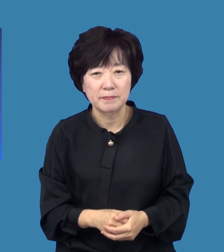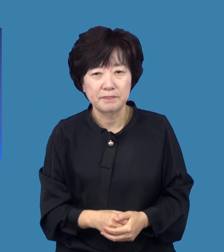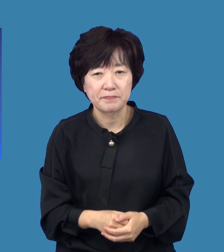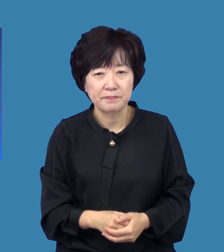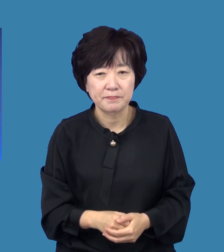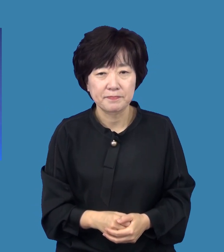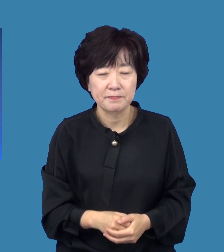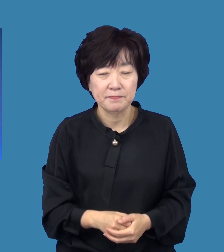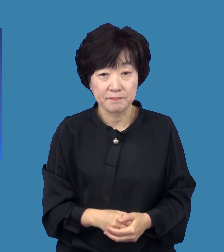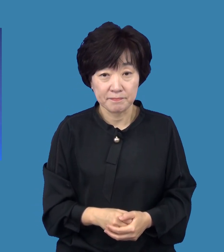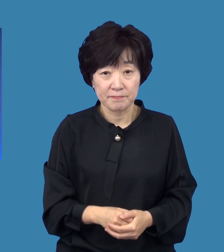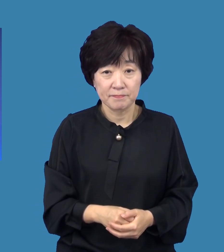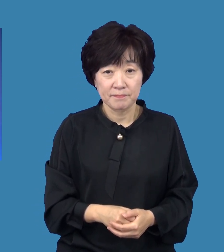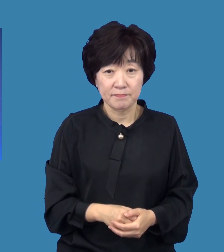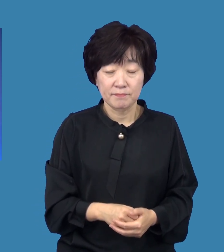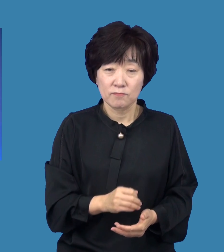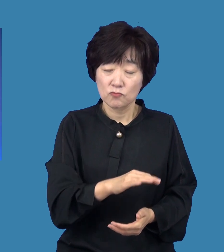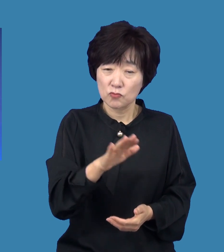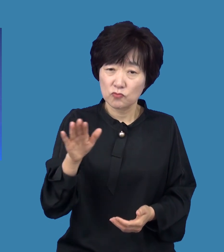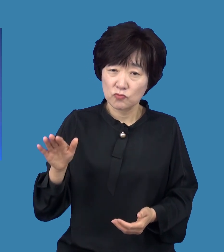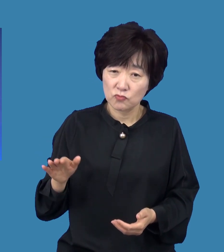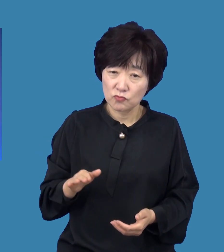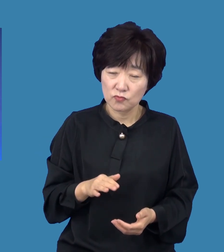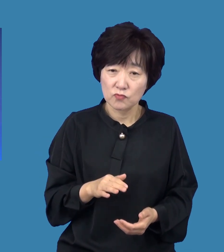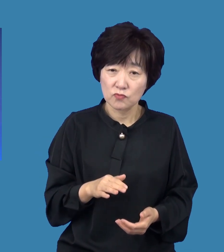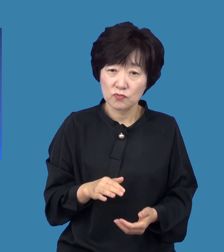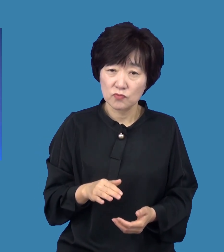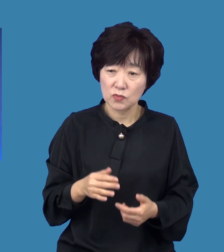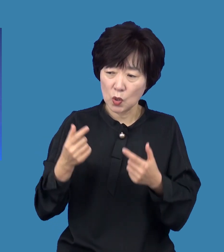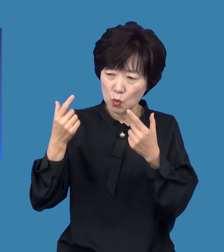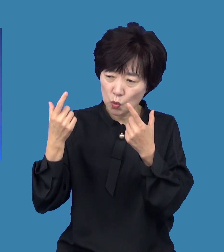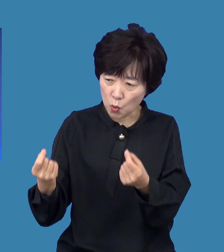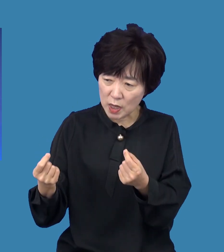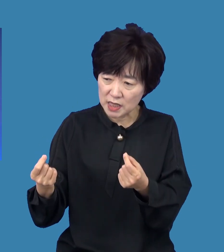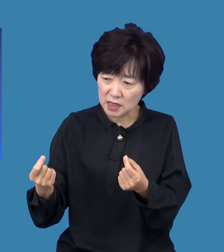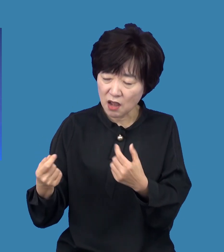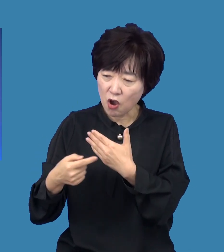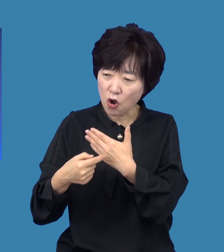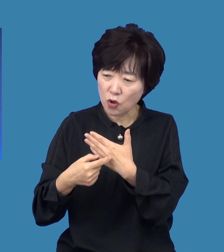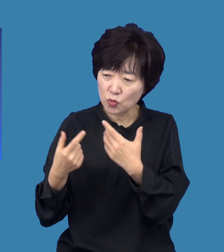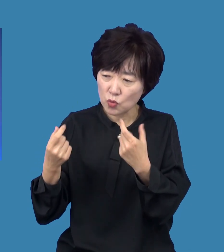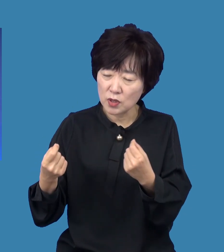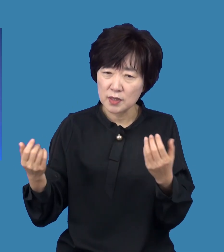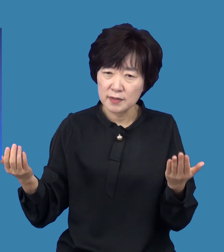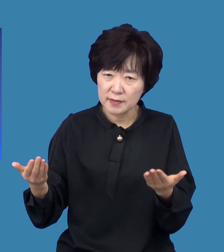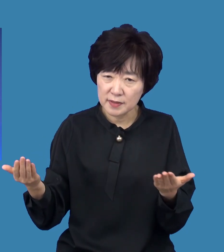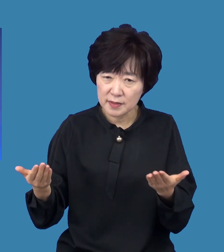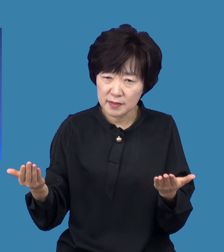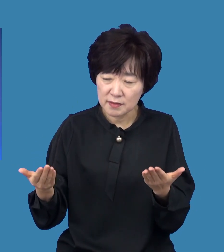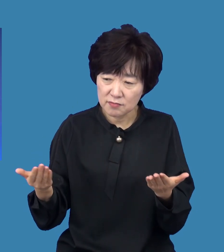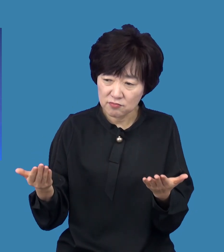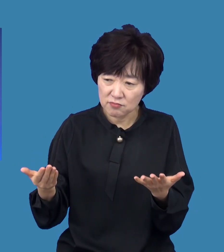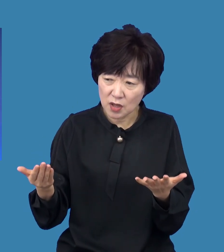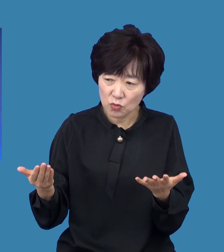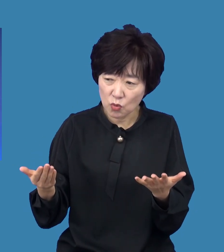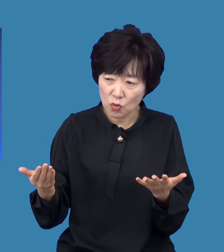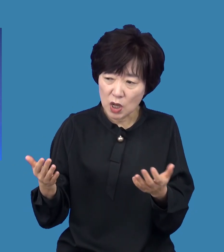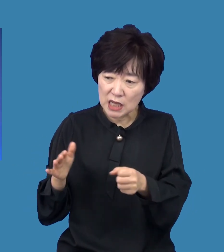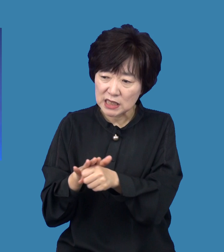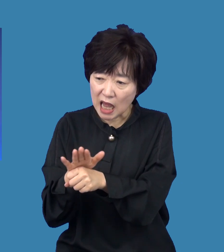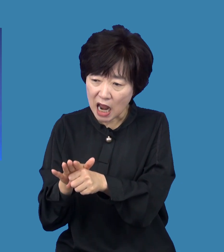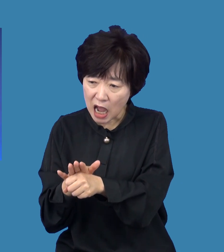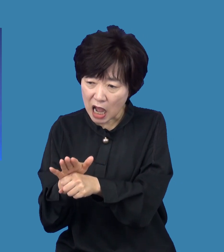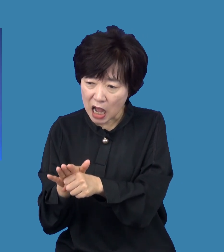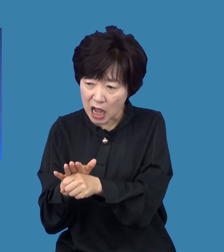그래서 우리가 어떤 똑같은 일을 해도, 겉으로 보이는 건 똑같은 일을 해도 사랑의 동기가 아닌 다른 동기를 가지고 할 수도